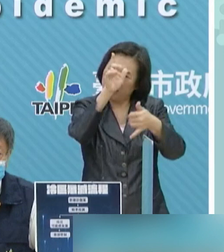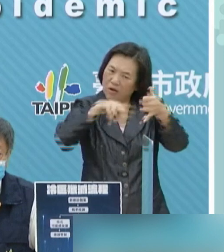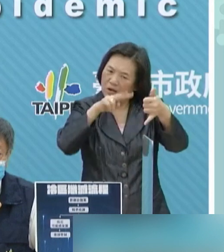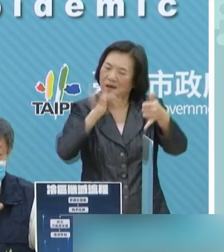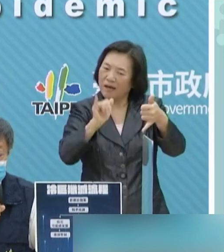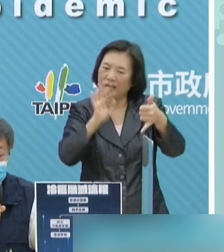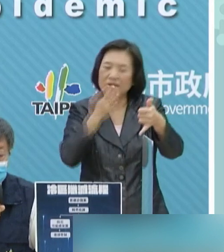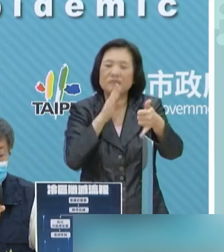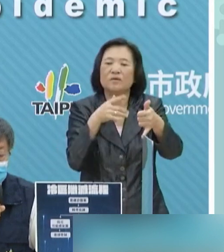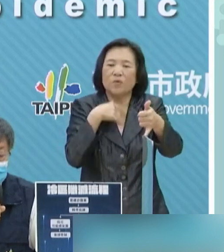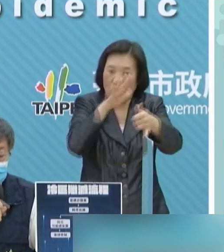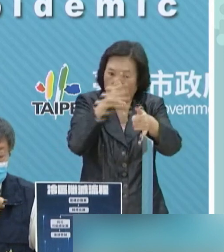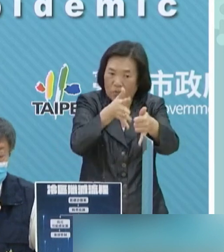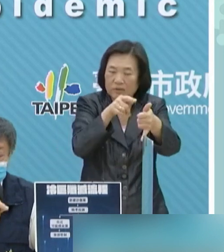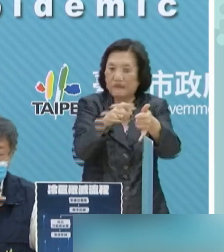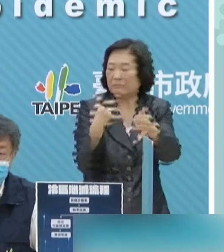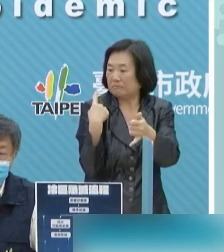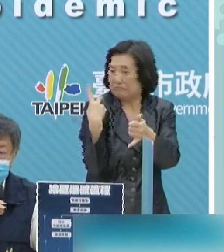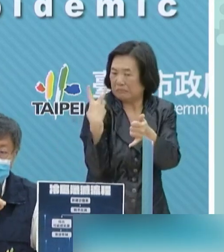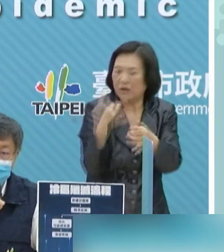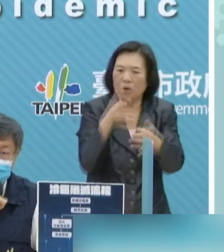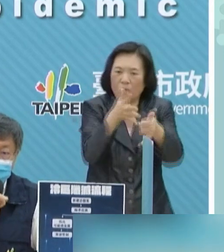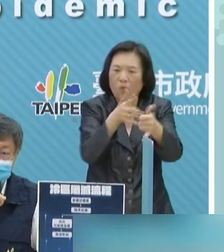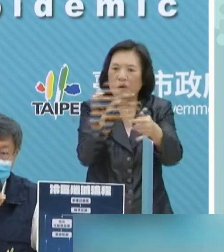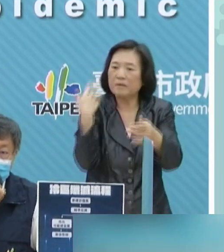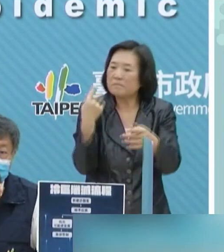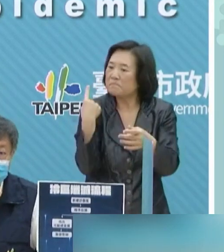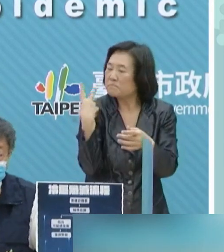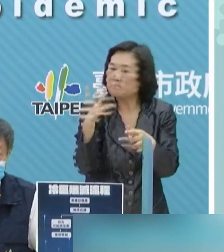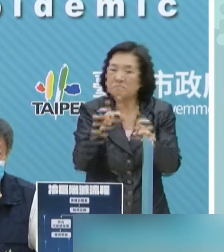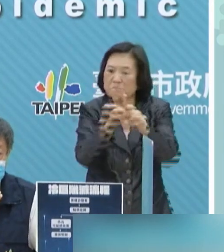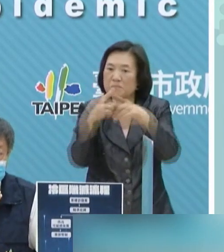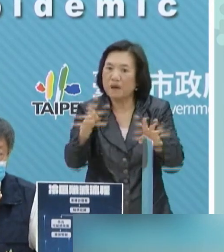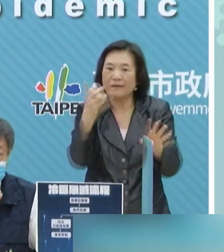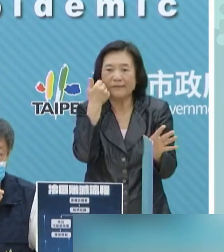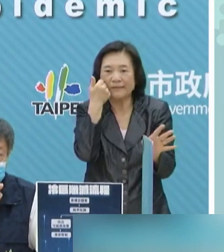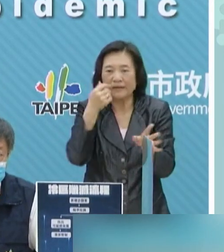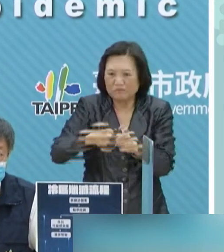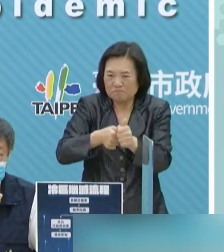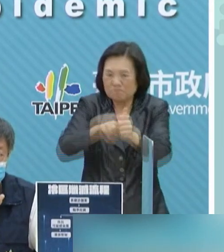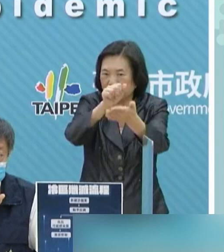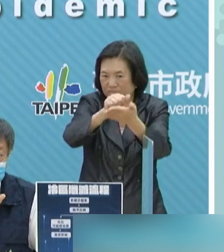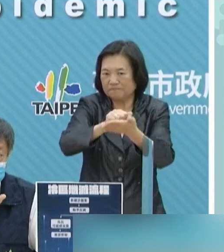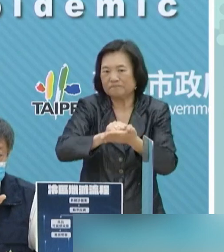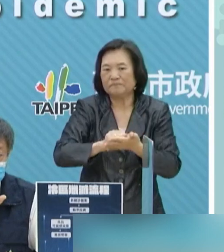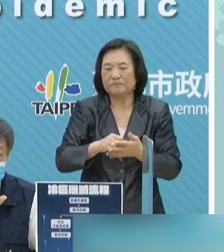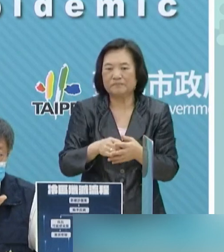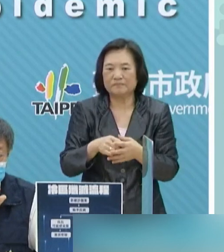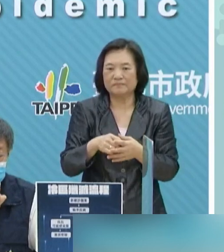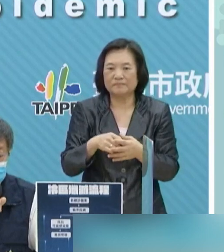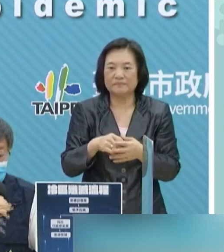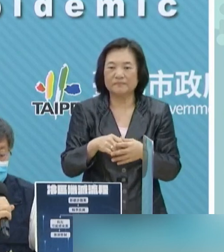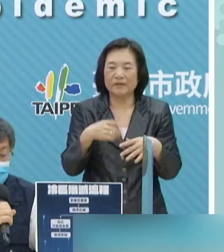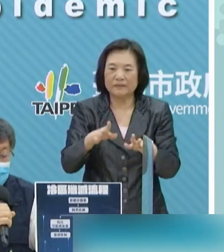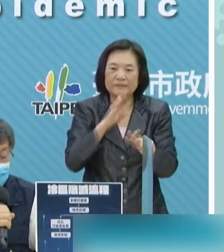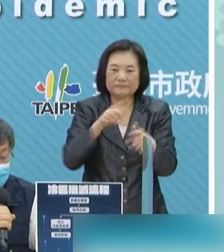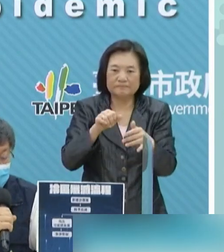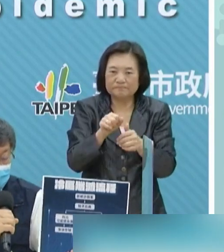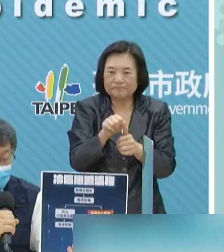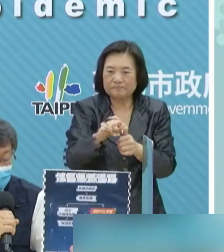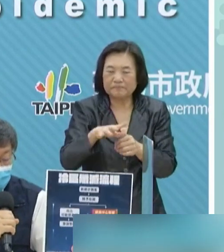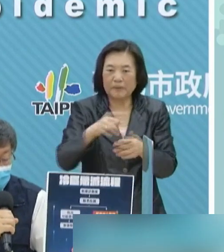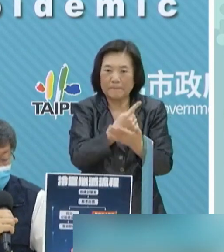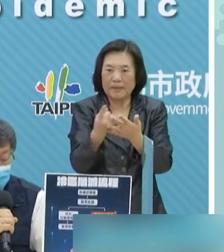就在筛检，那如果有病的就马上送医，甚至那些有病的，我们再一样再问说，哎，你在发病，你